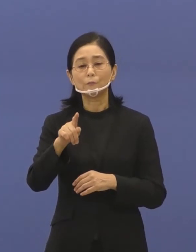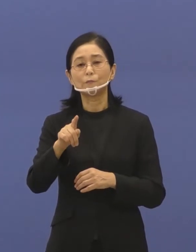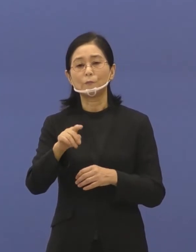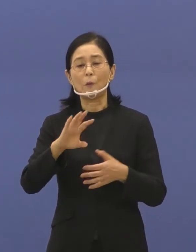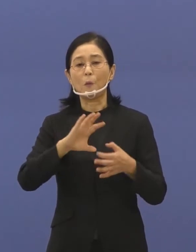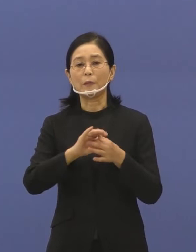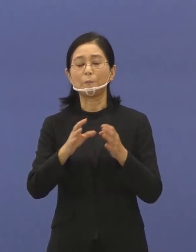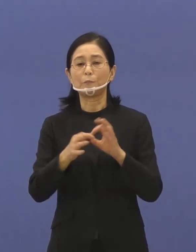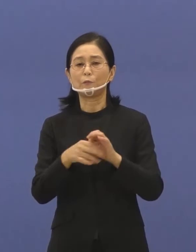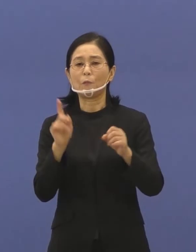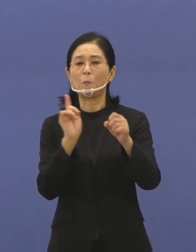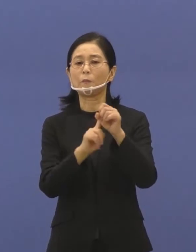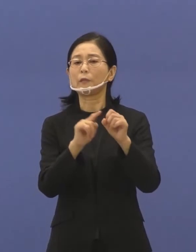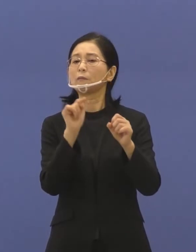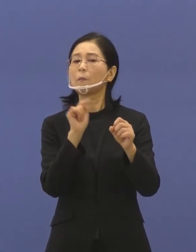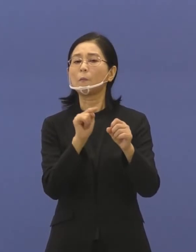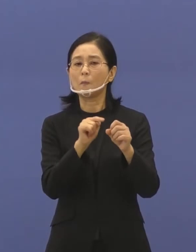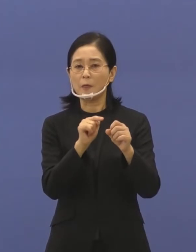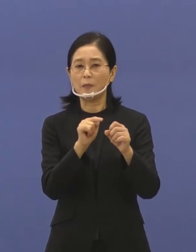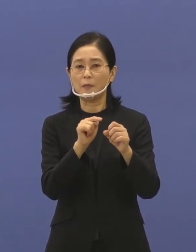に